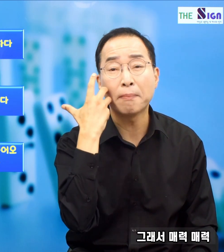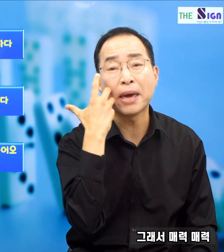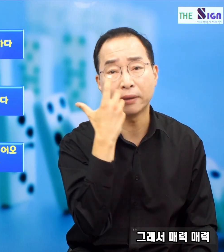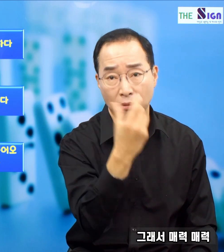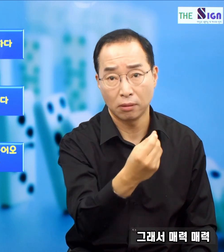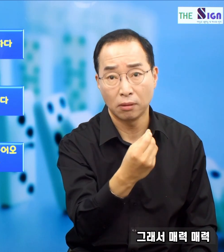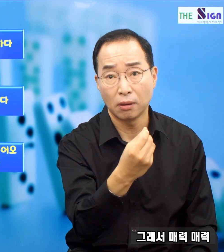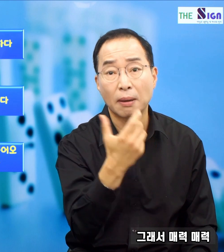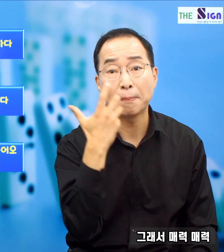매력.